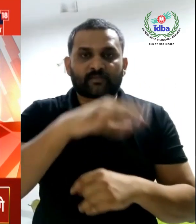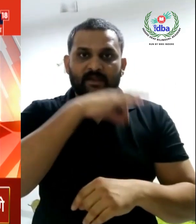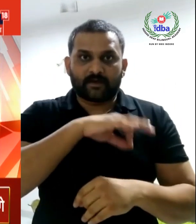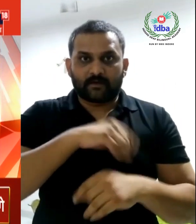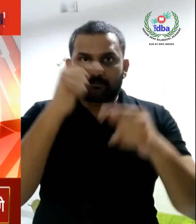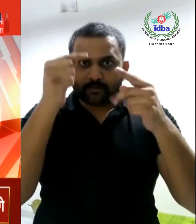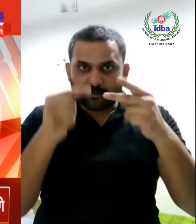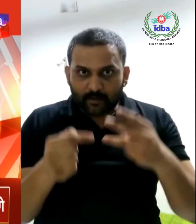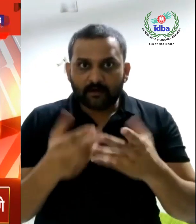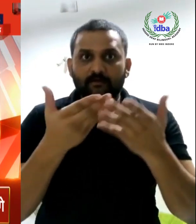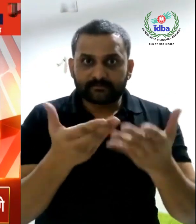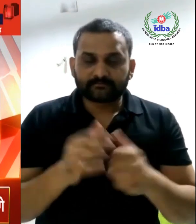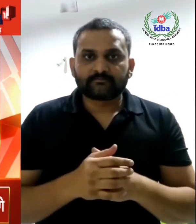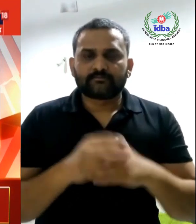का